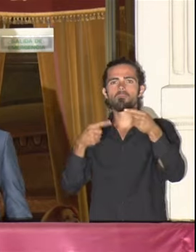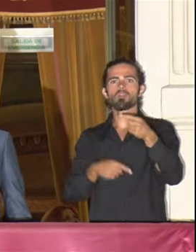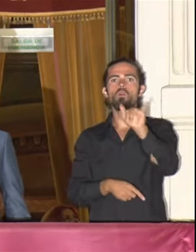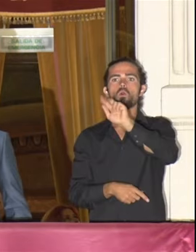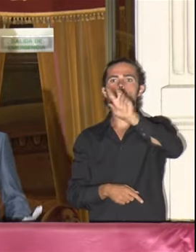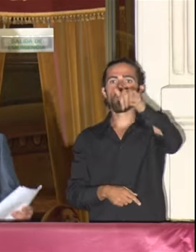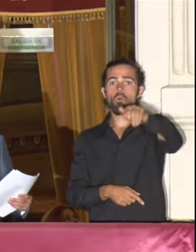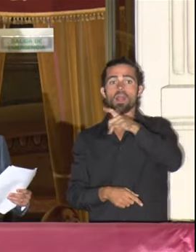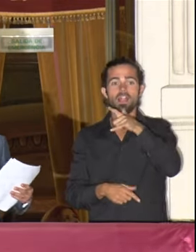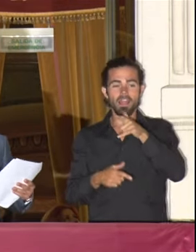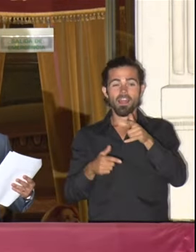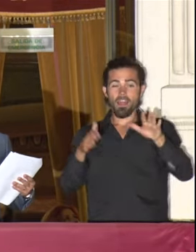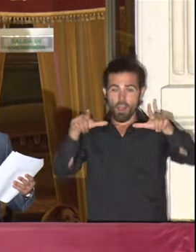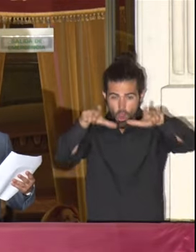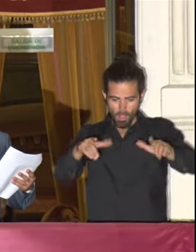que el local.